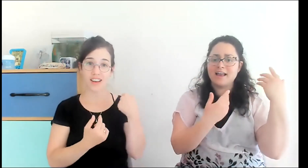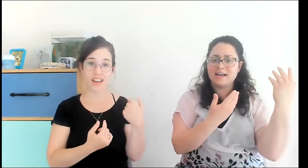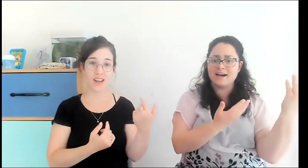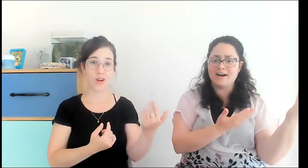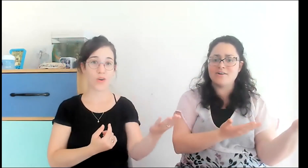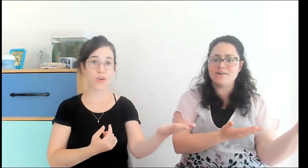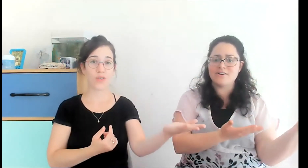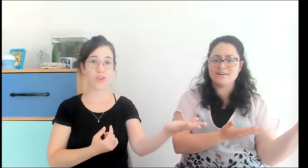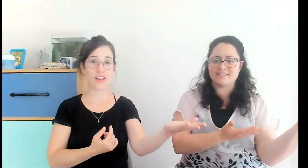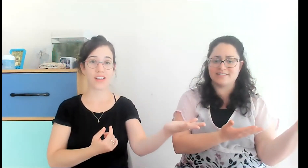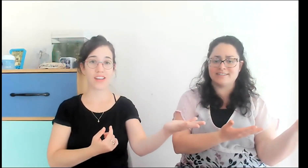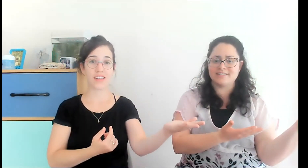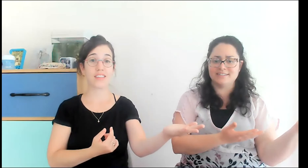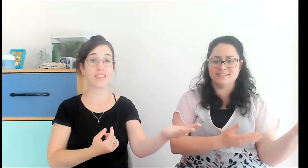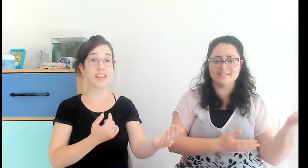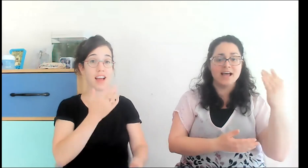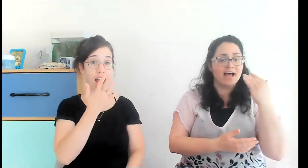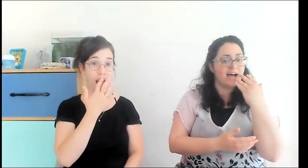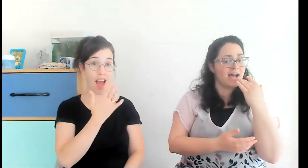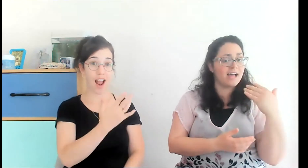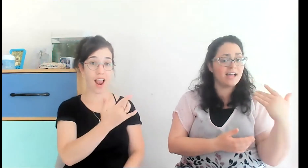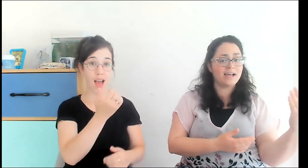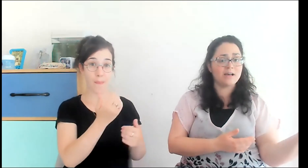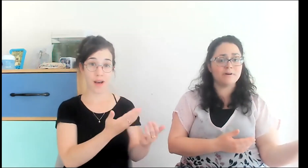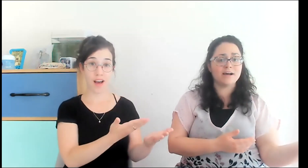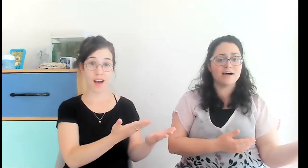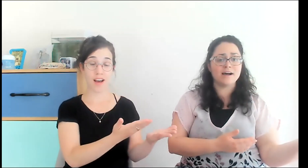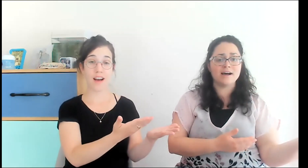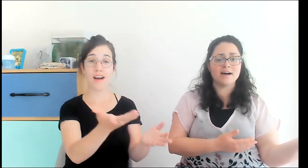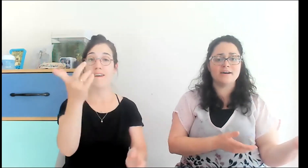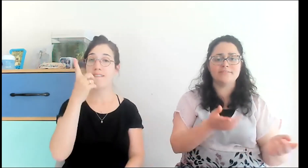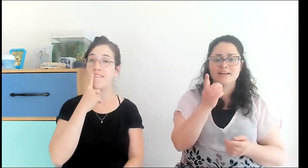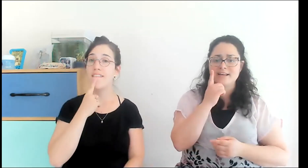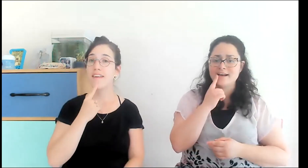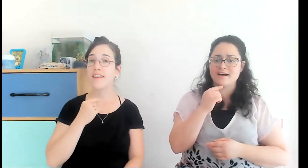ועל העוקץ, על המר